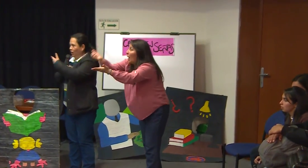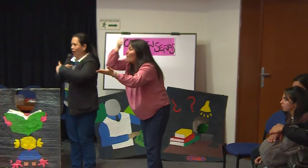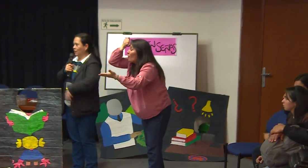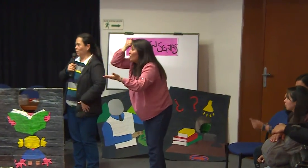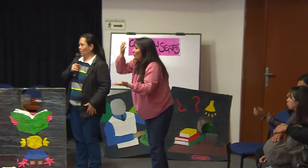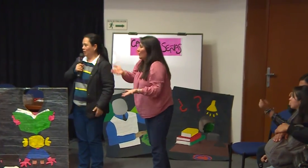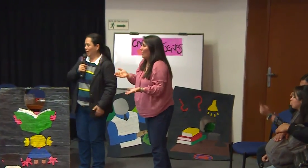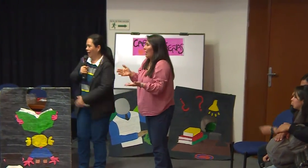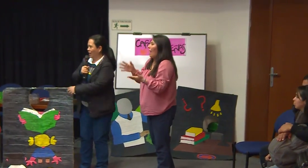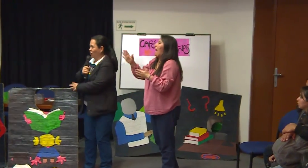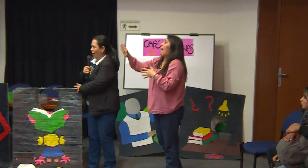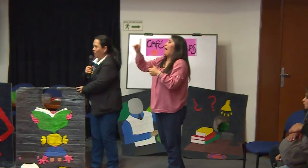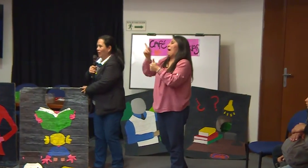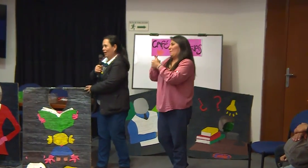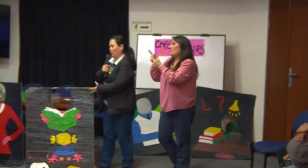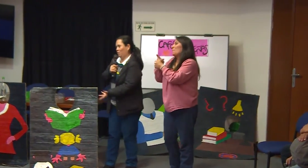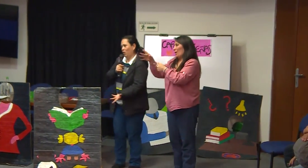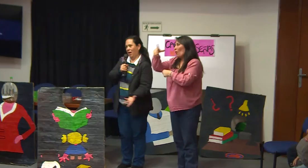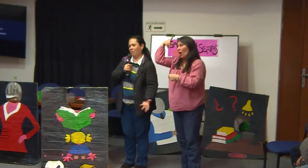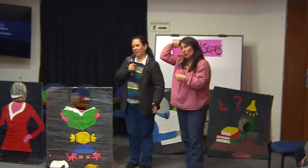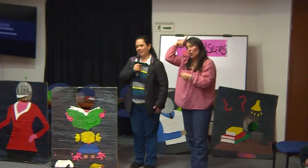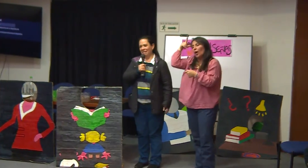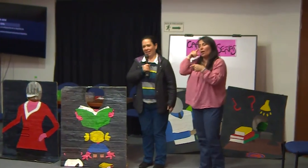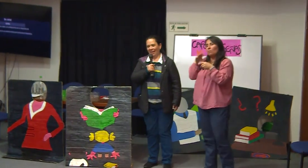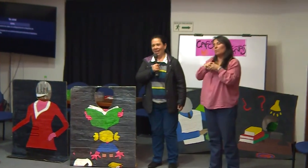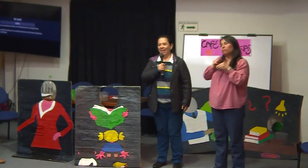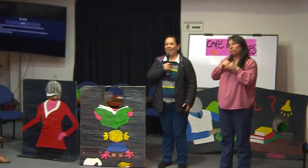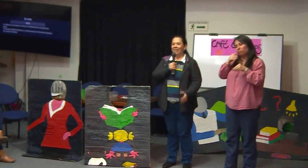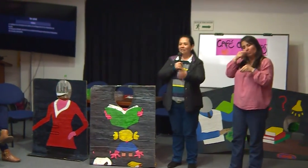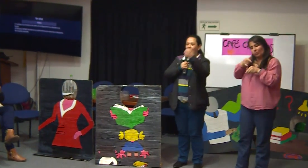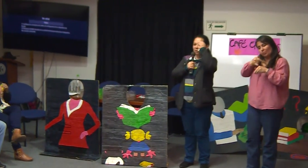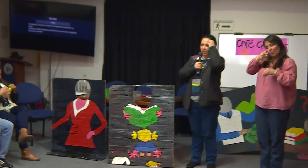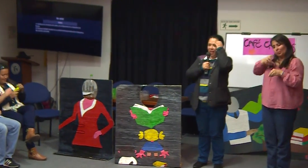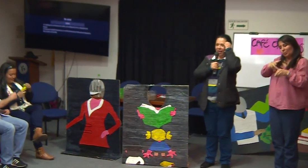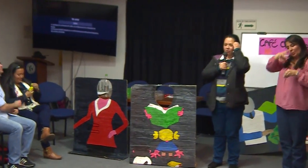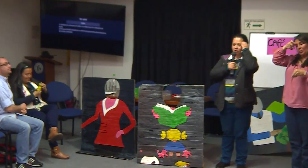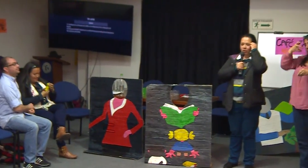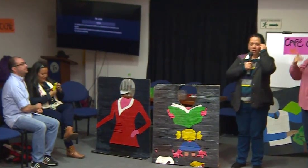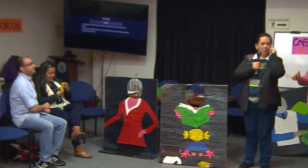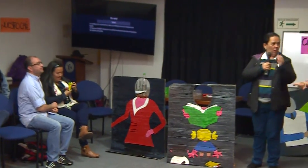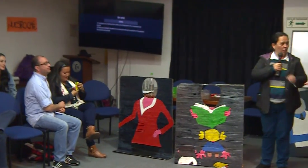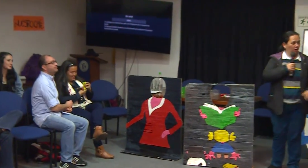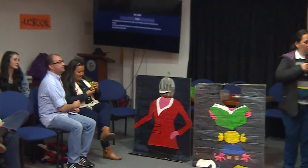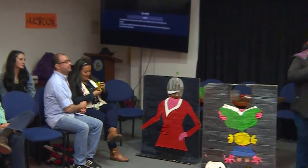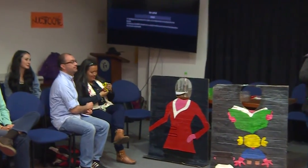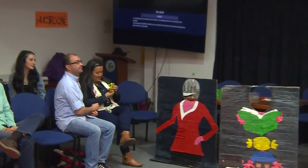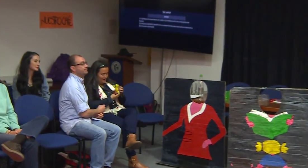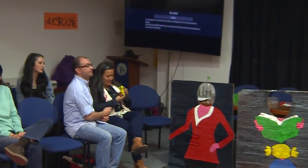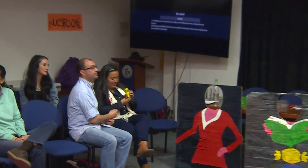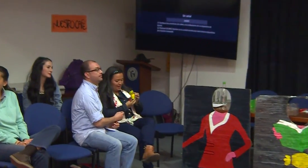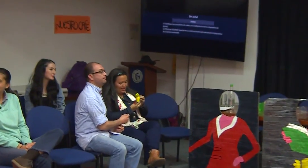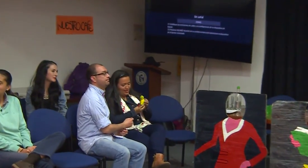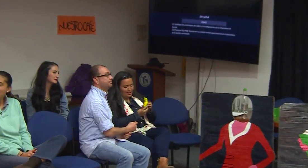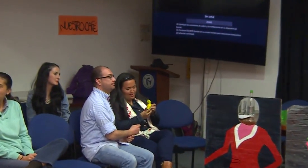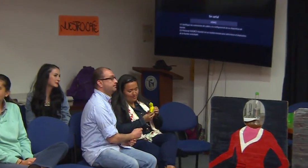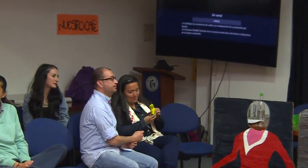se los va a pasar a Joana para que los pueda percibir. Y vamos a dar un último, señora.